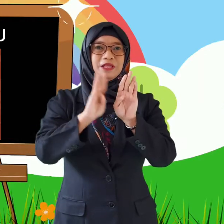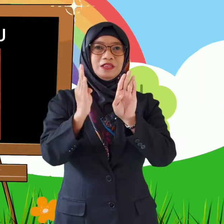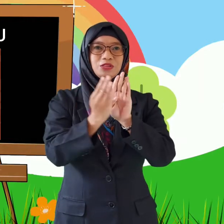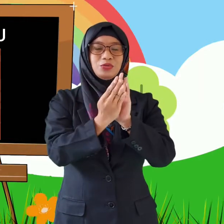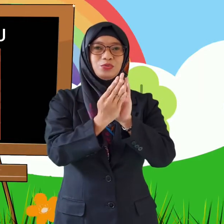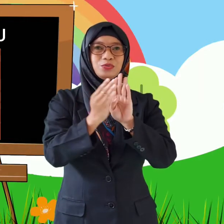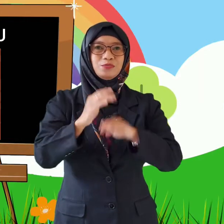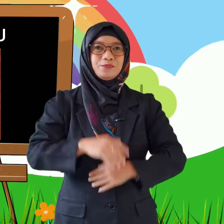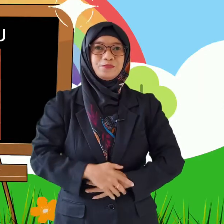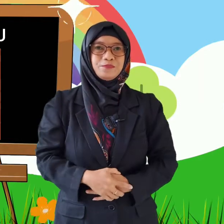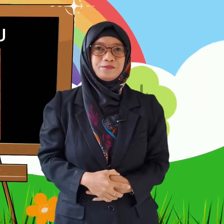Pintu.